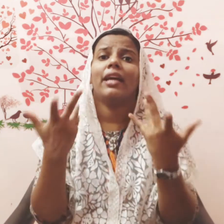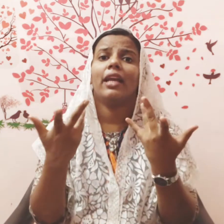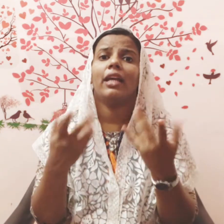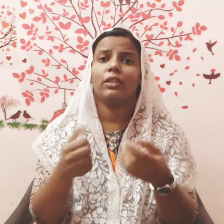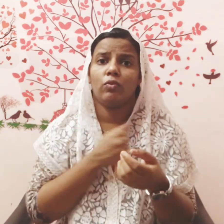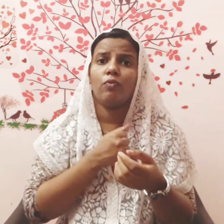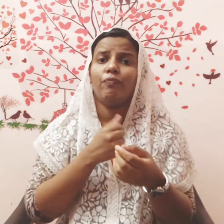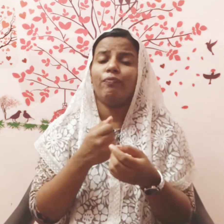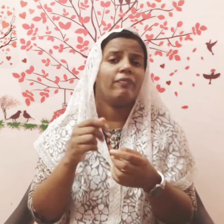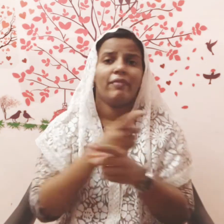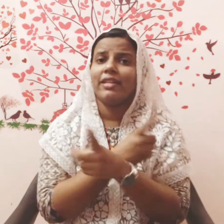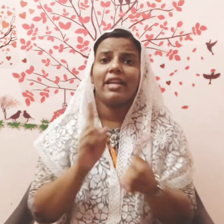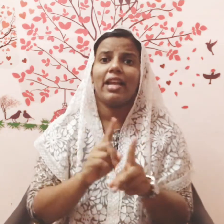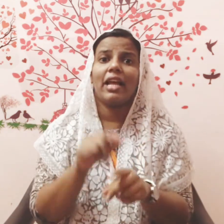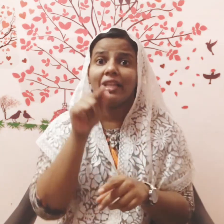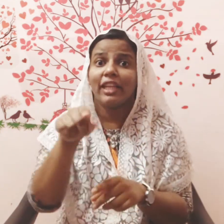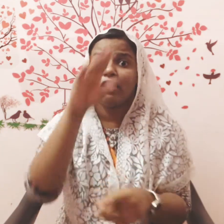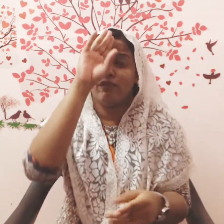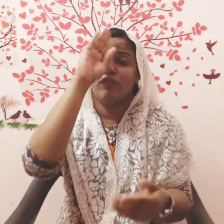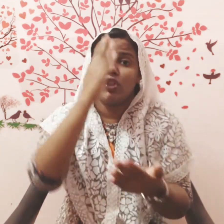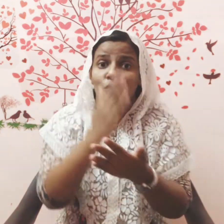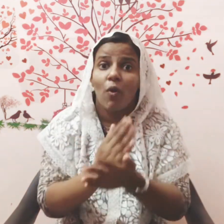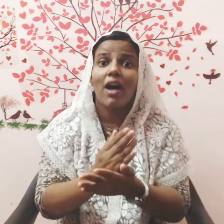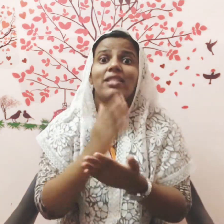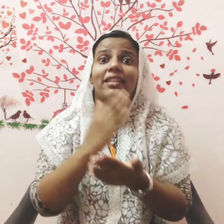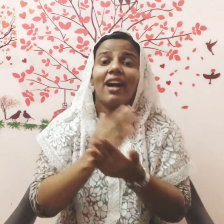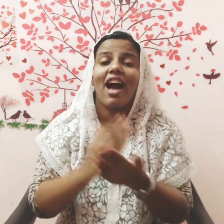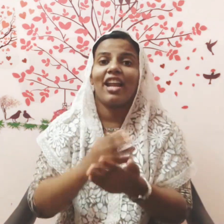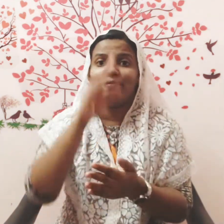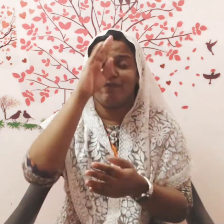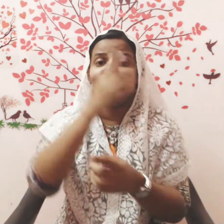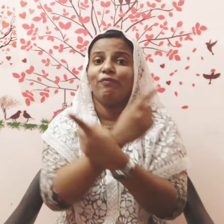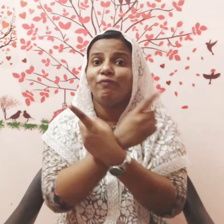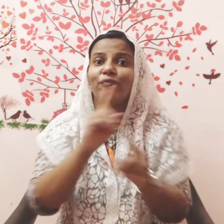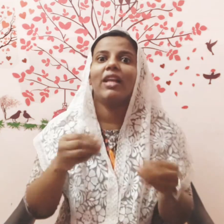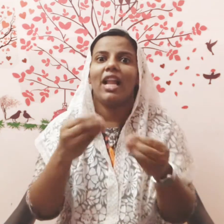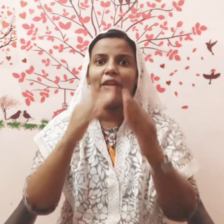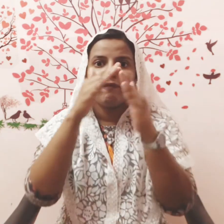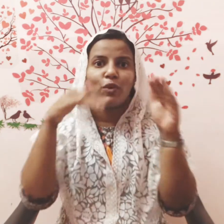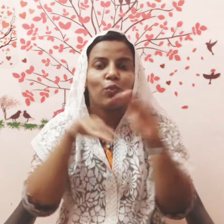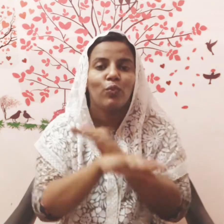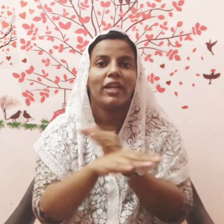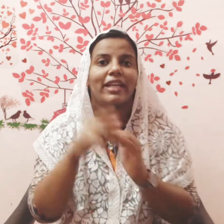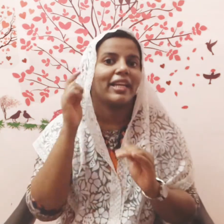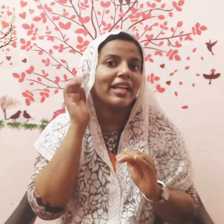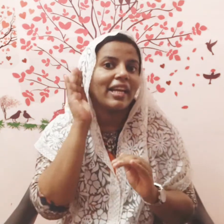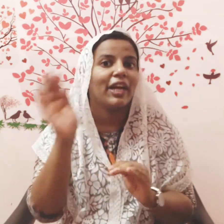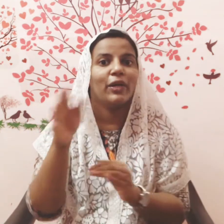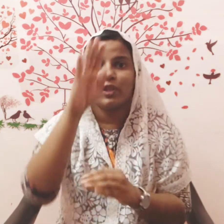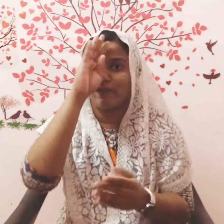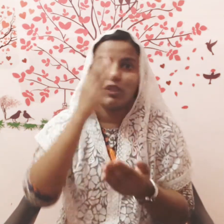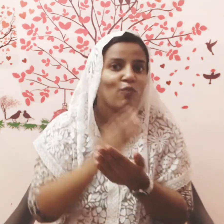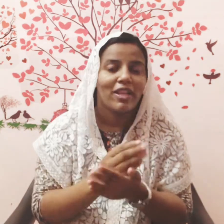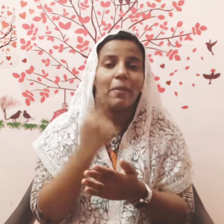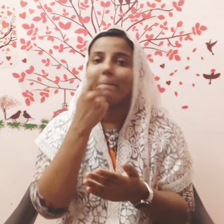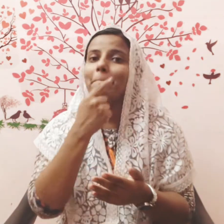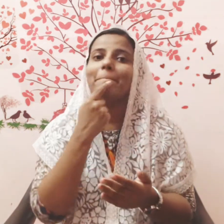ആ ഞാൻ നിന്നെ രക്ഷിച്ചു എന്നാണ് പറഞ്ഞത്. നോ, യുവർ ഫെയ്ത്ത്, നിന്റെ വിശ്വാസം. നീ വീട്ടിൽ വെച്ച് കേട്ടപ്പം നീ വിശ്വസിച്ചില്ലേ, എന്നിട്ട് നീ അത് പറഞ്ഞുകൊണ്ട്